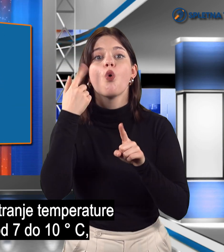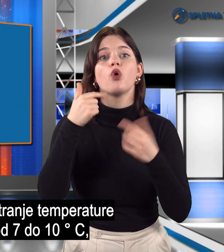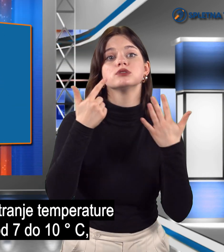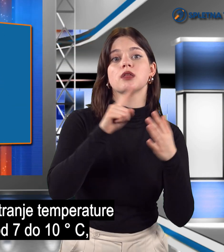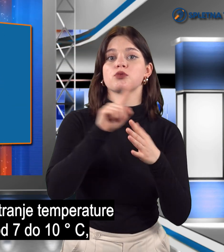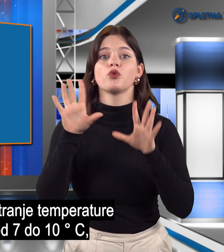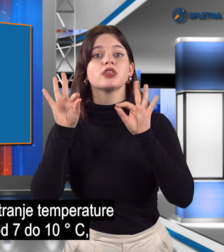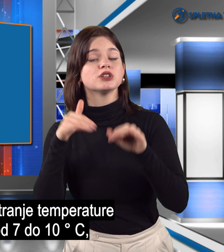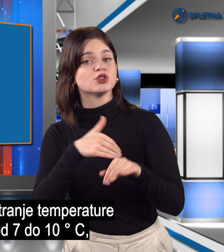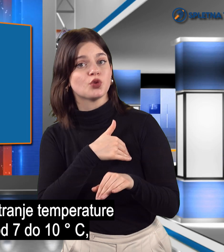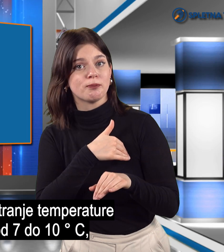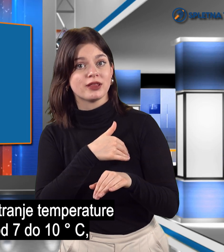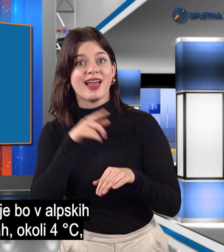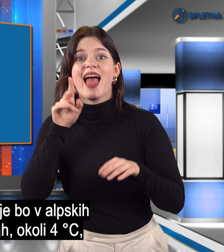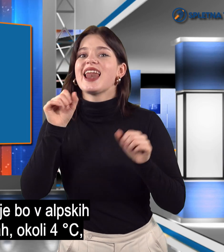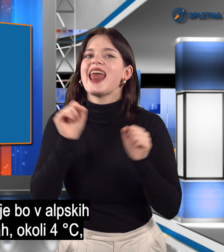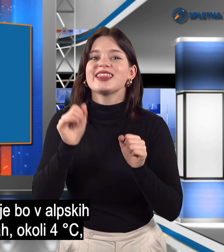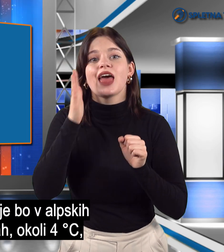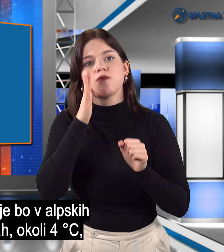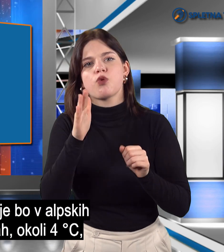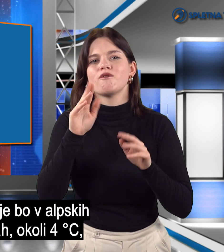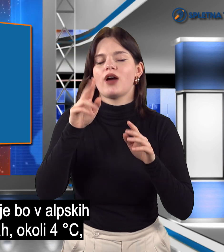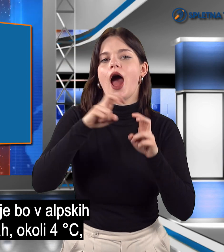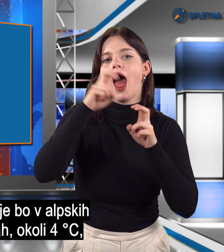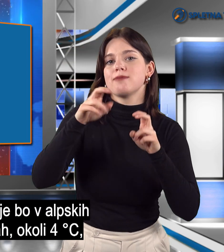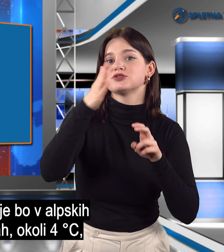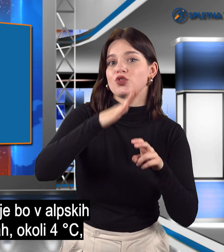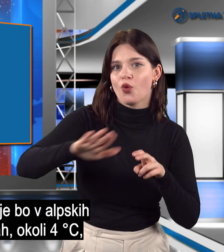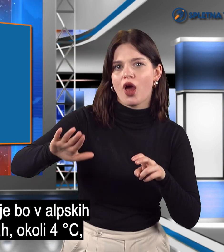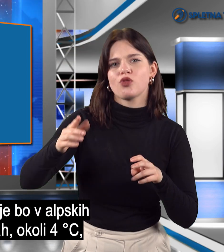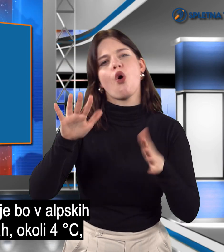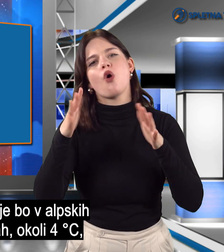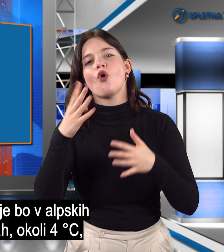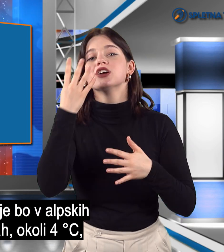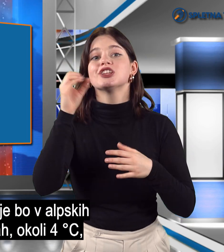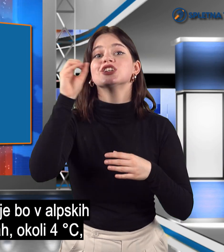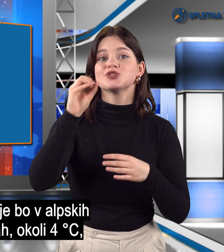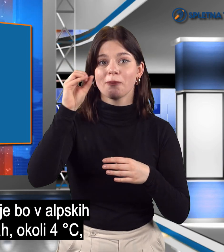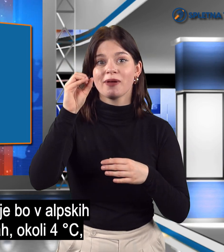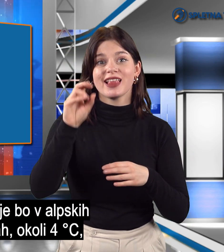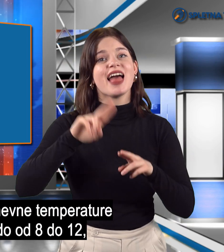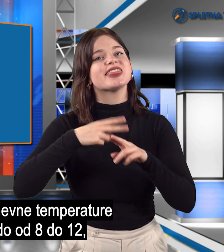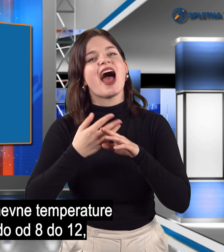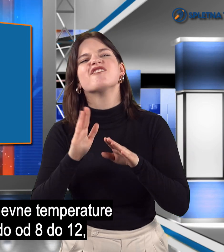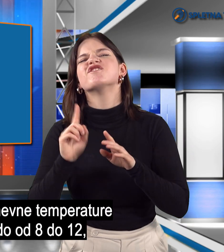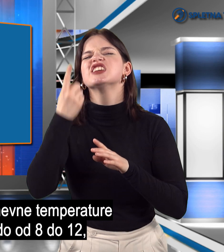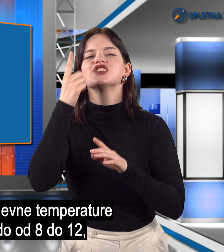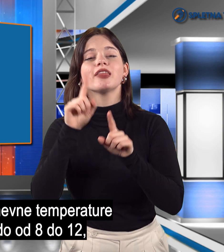stopinj Celzija. Hladneje bo v alpskih dolinah okoli 4 stopinje Celzija. Najvišje dnevne